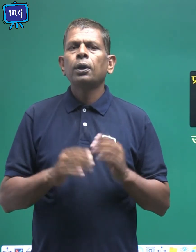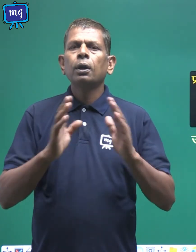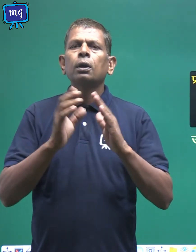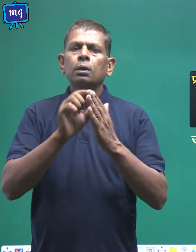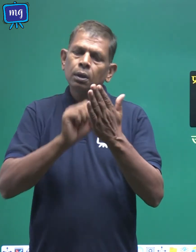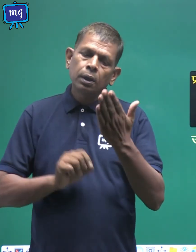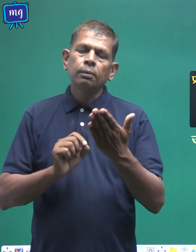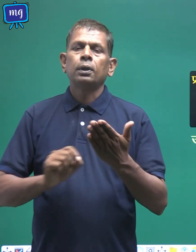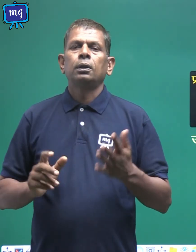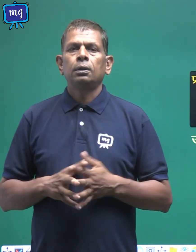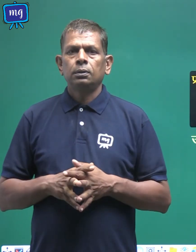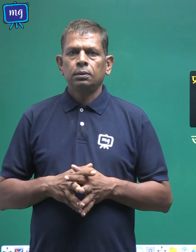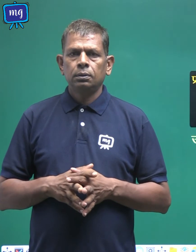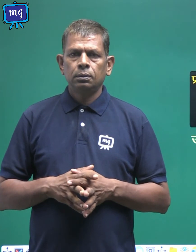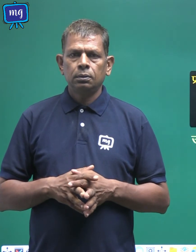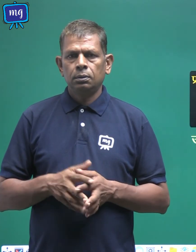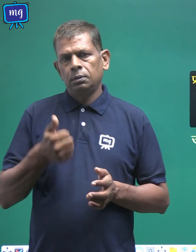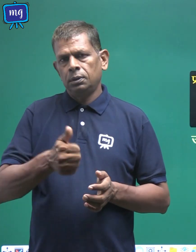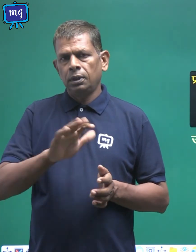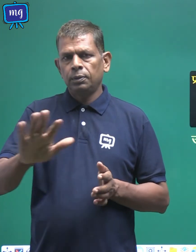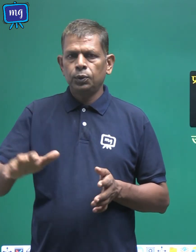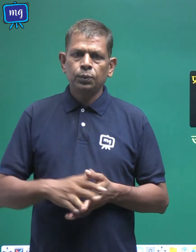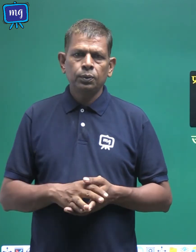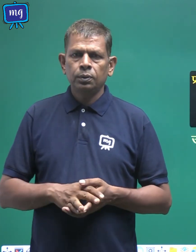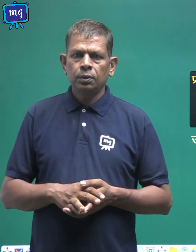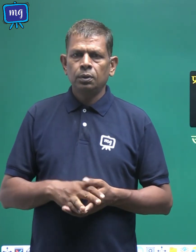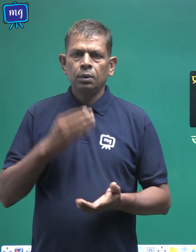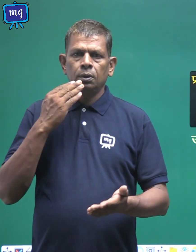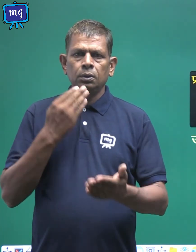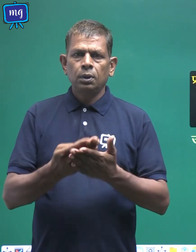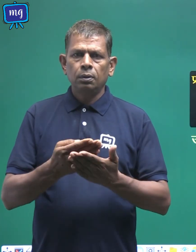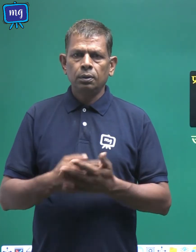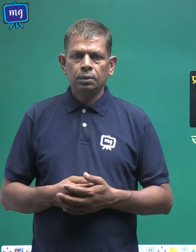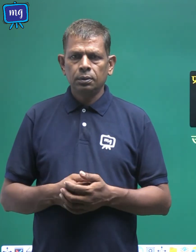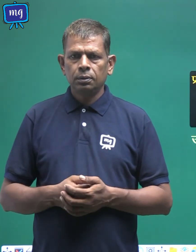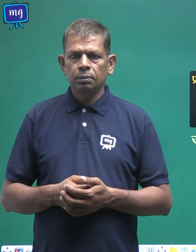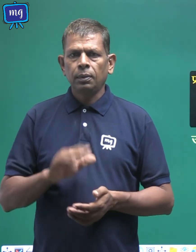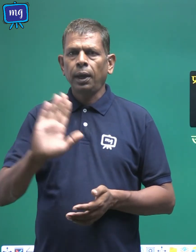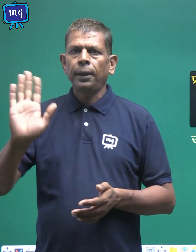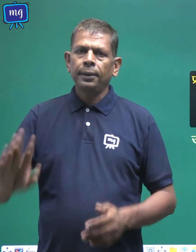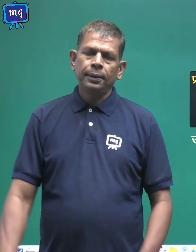करना। ठीक है बच्चों। धन्यवाद। बाय बाय।